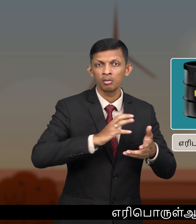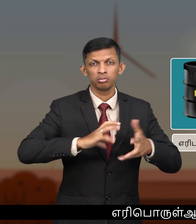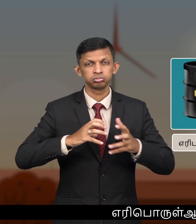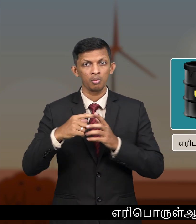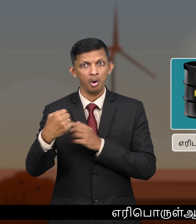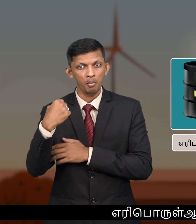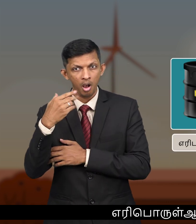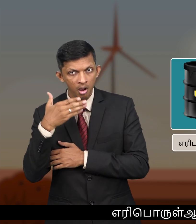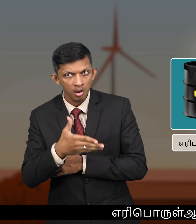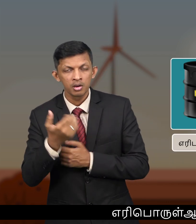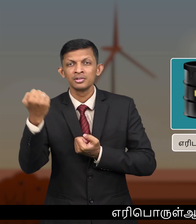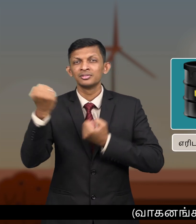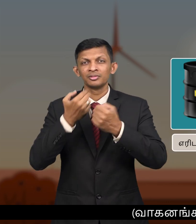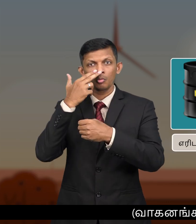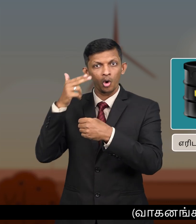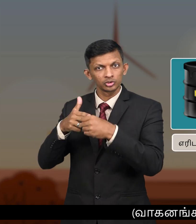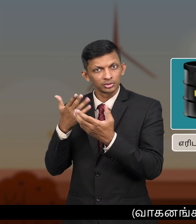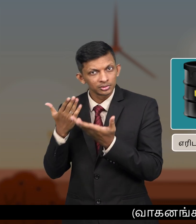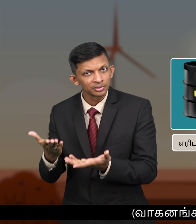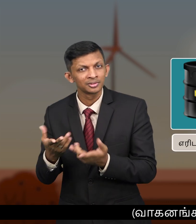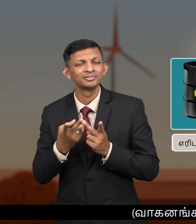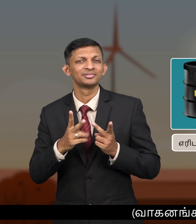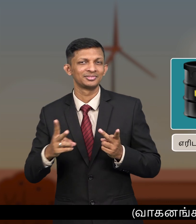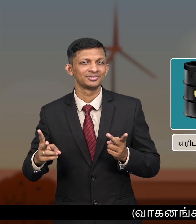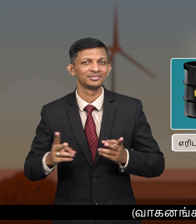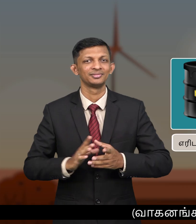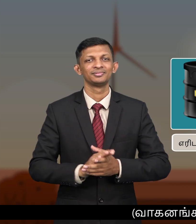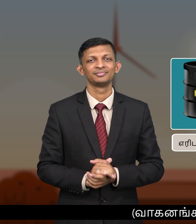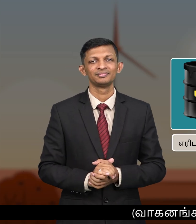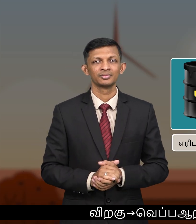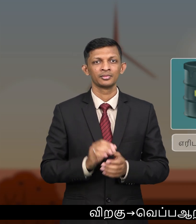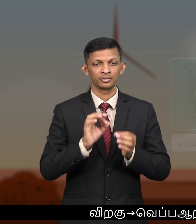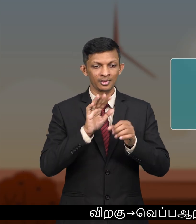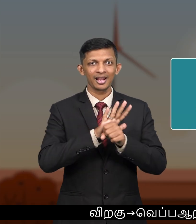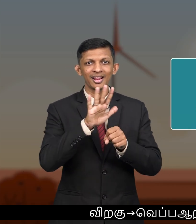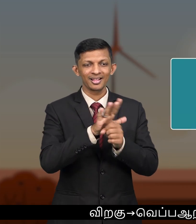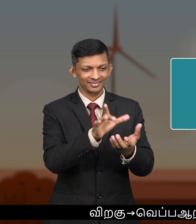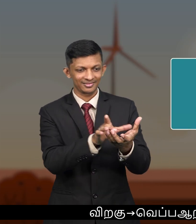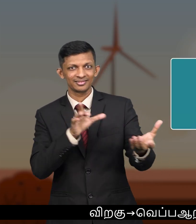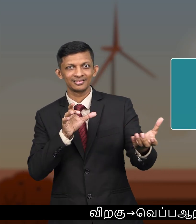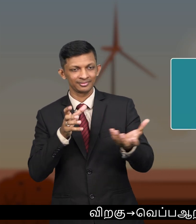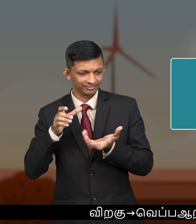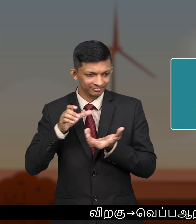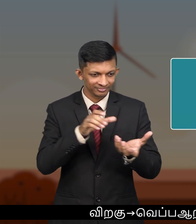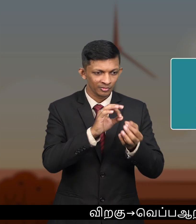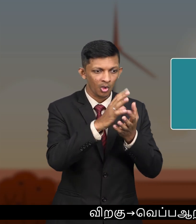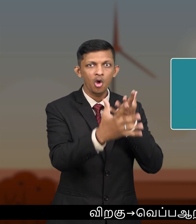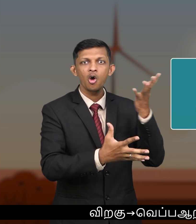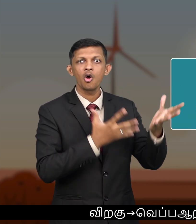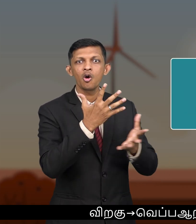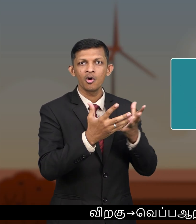எரிபொருள் ஆற்றல், இயந்திர ஆற்றல், அதாவது வாகனங்களை இயக்குவதற்கு. விறகு, வெப்ப ஆற்றல்,